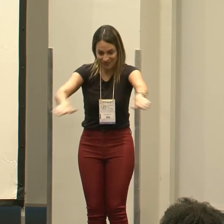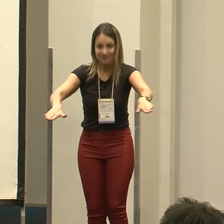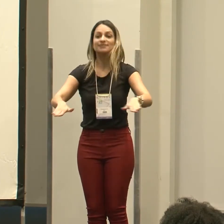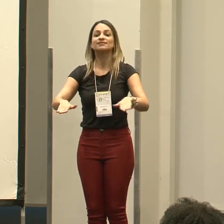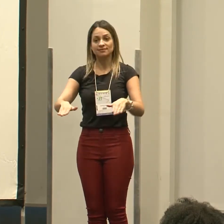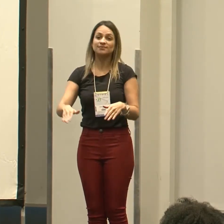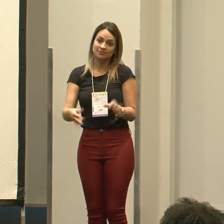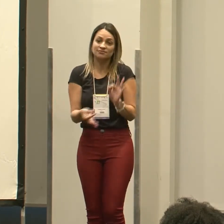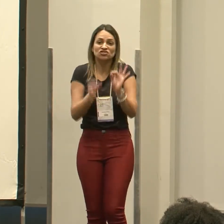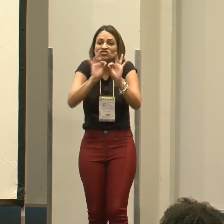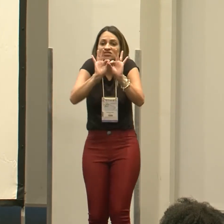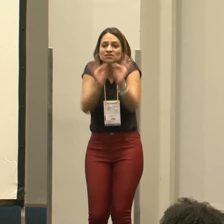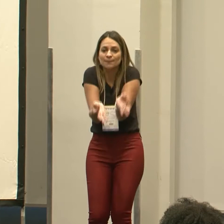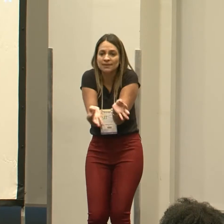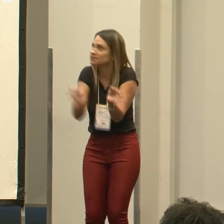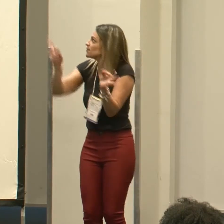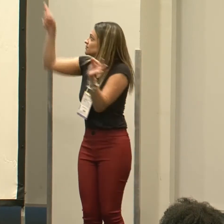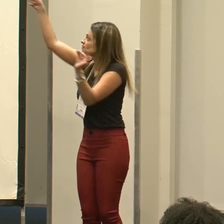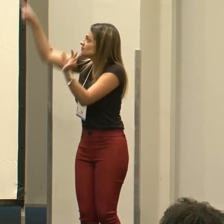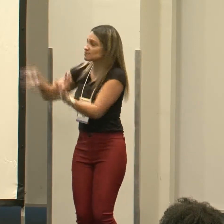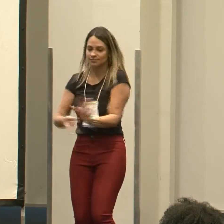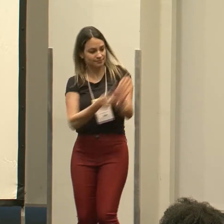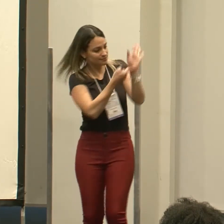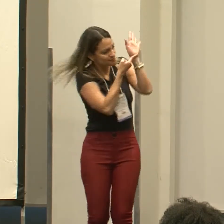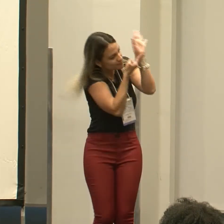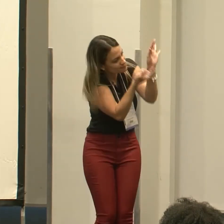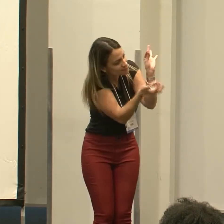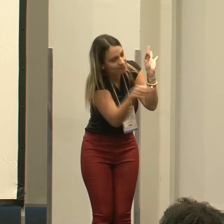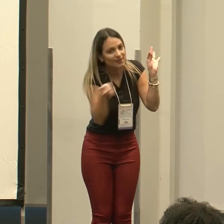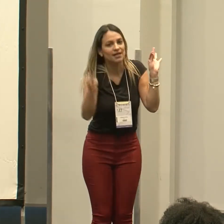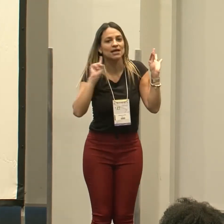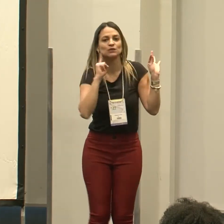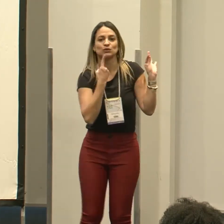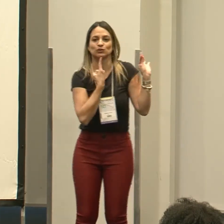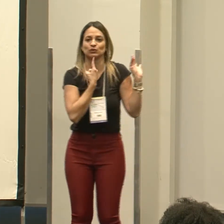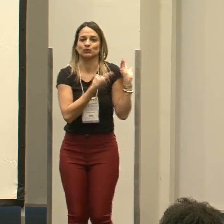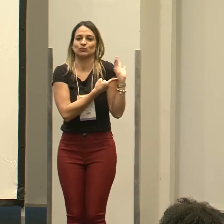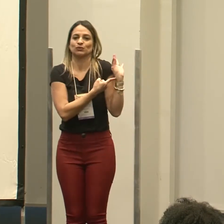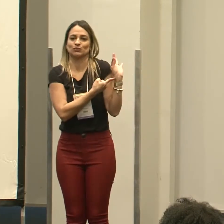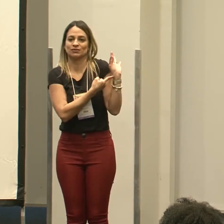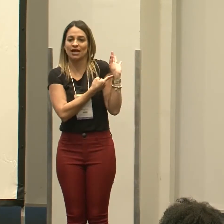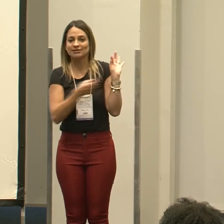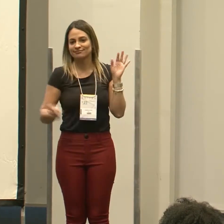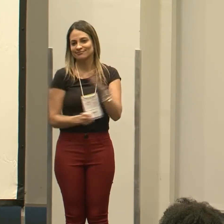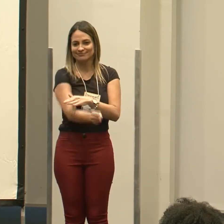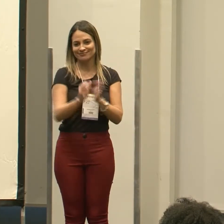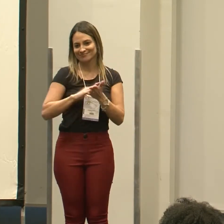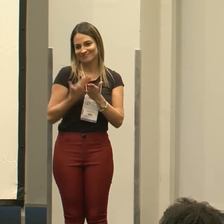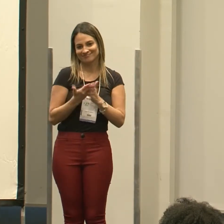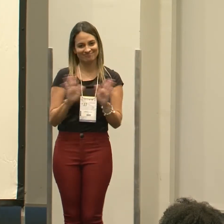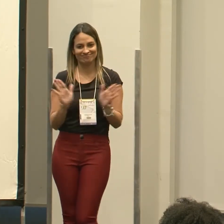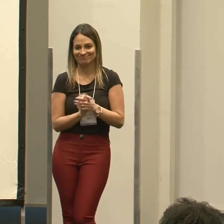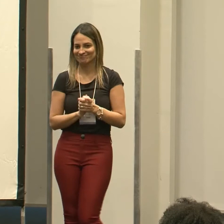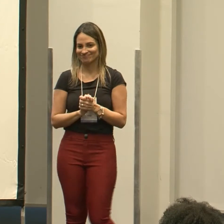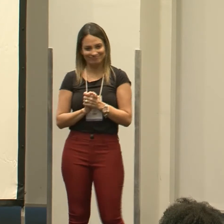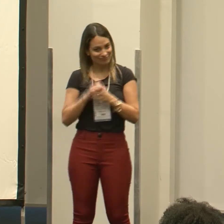exemplo, não existe legislação, é coisa simples, né, só falar sobre a surdez, que precisa de